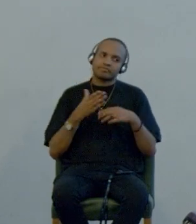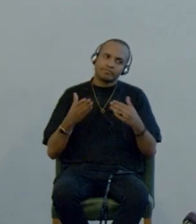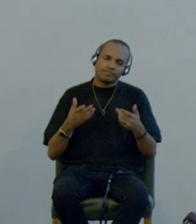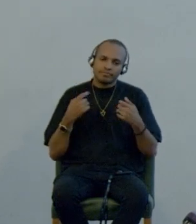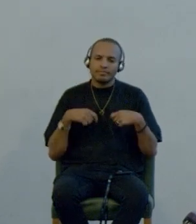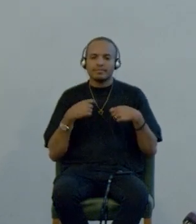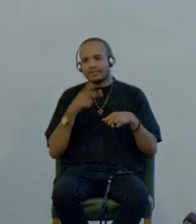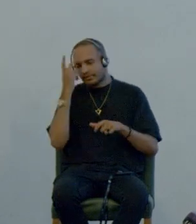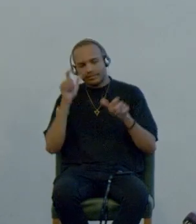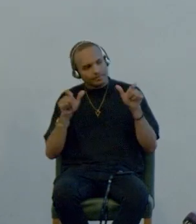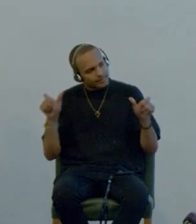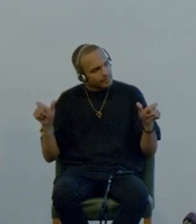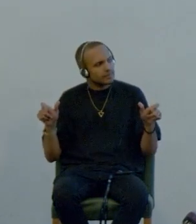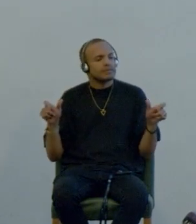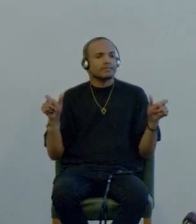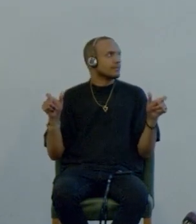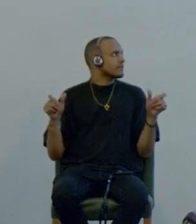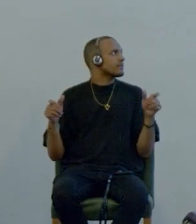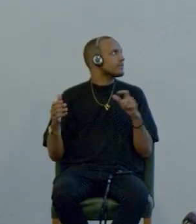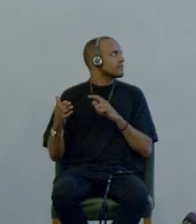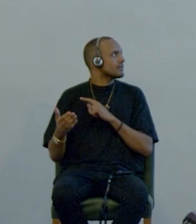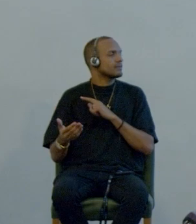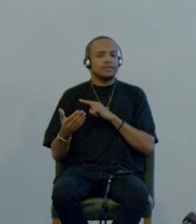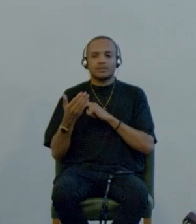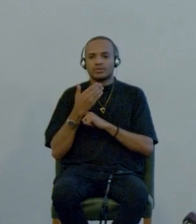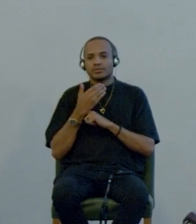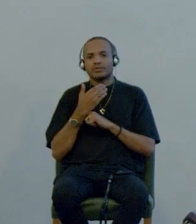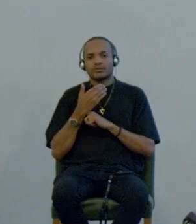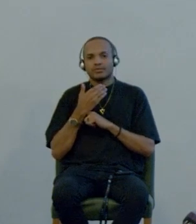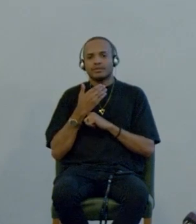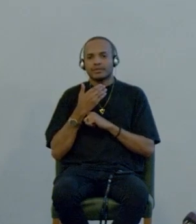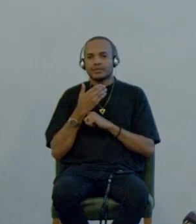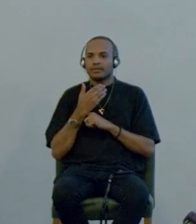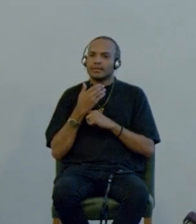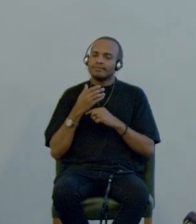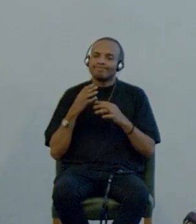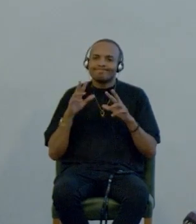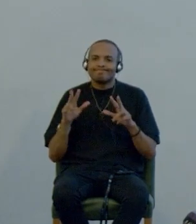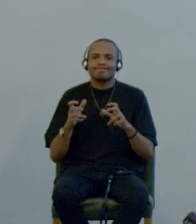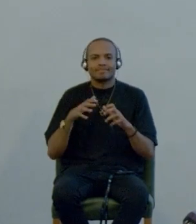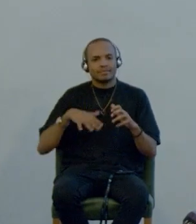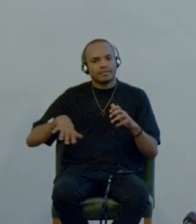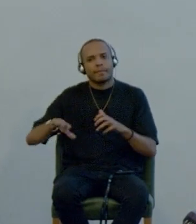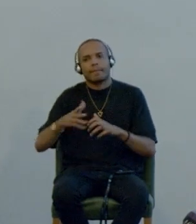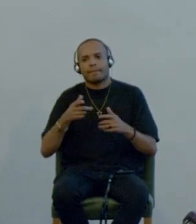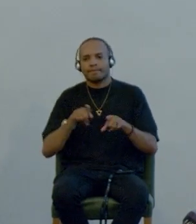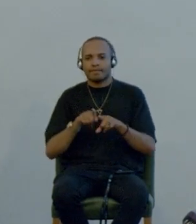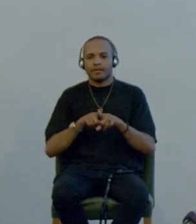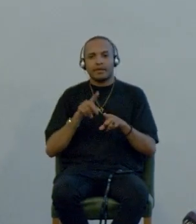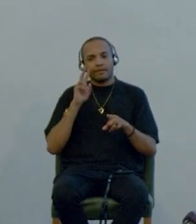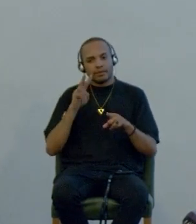m'aident à saisir l'espace. Et là, on voit bien déjà le point commun entre recherche et théâtre. C'est